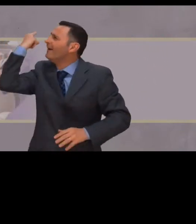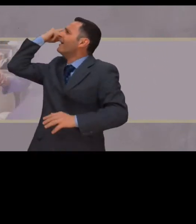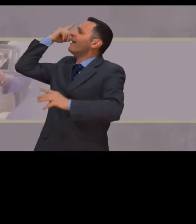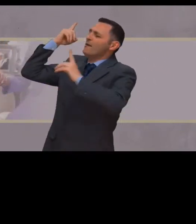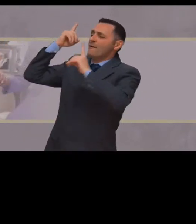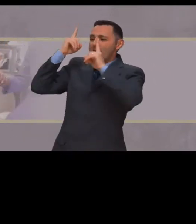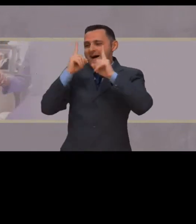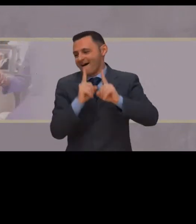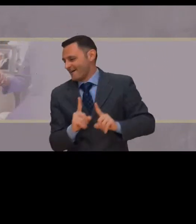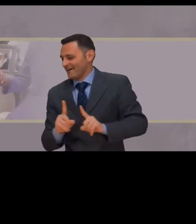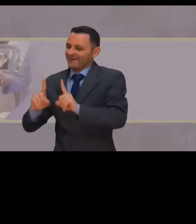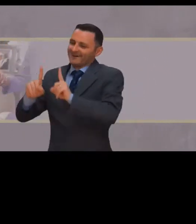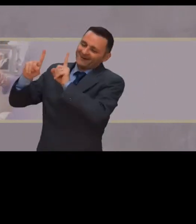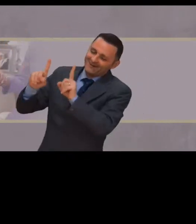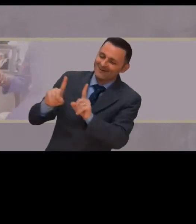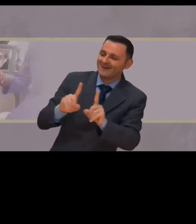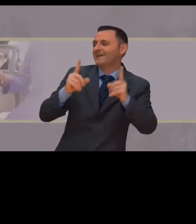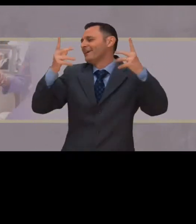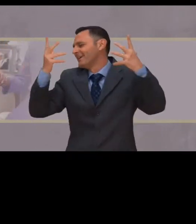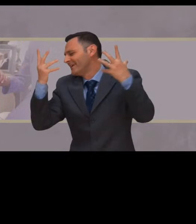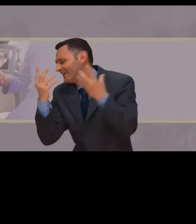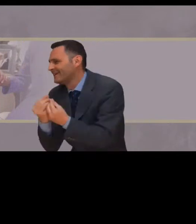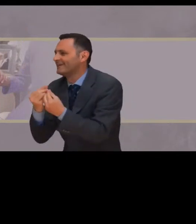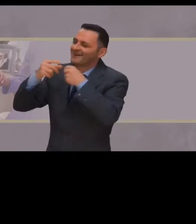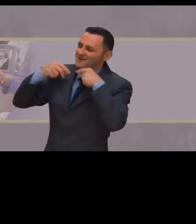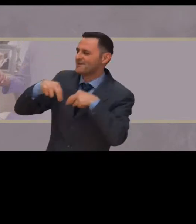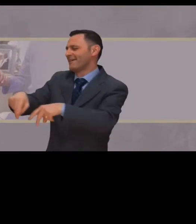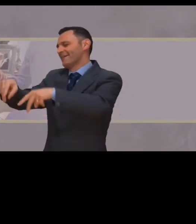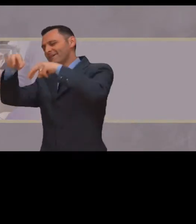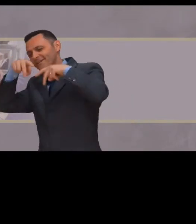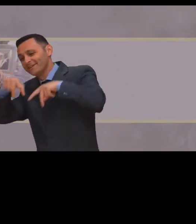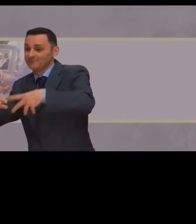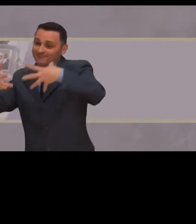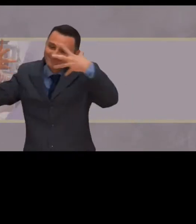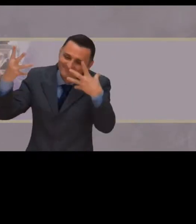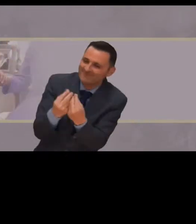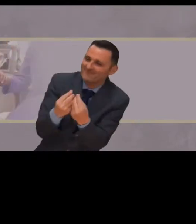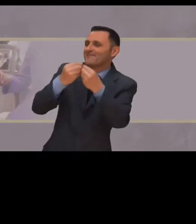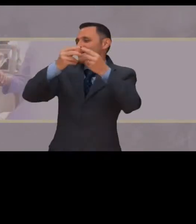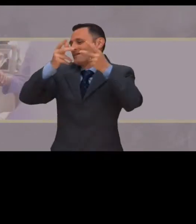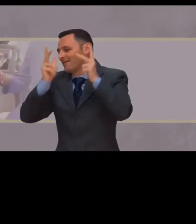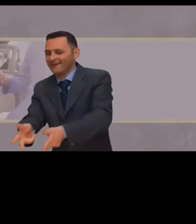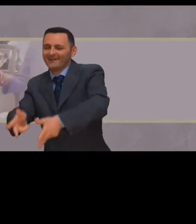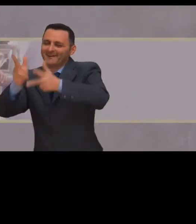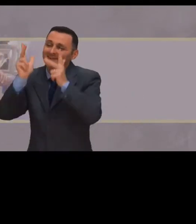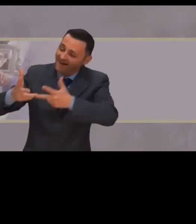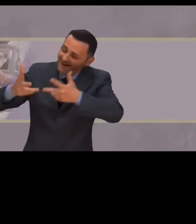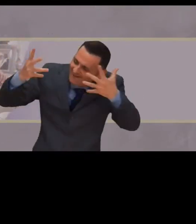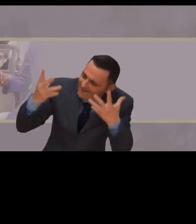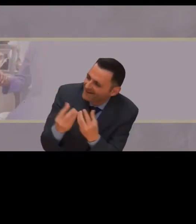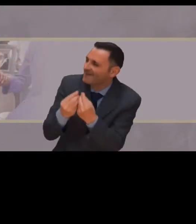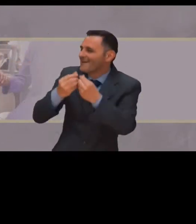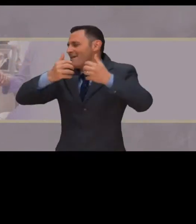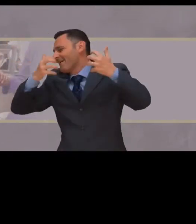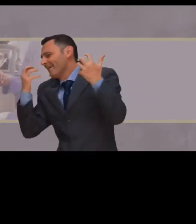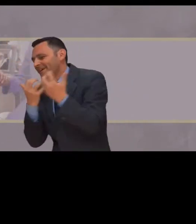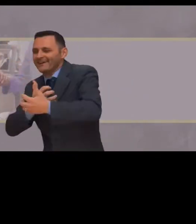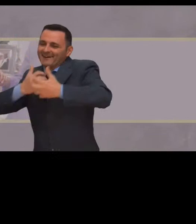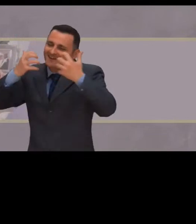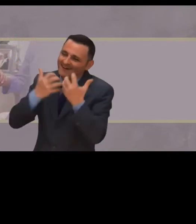morte dopo te che speranza c'è la